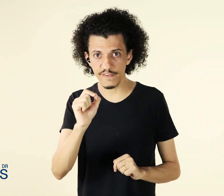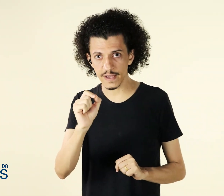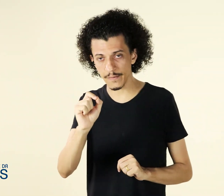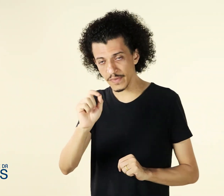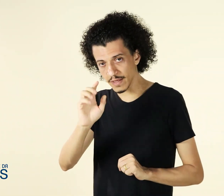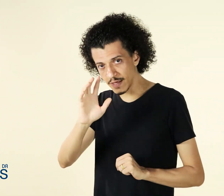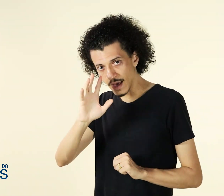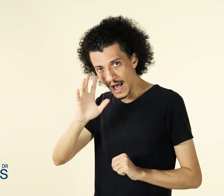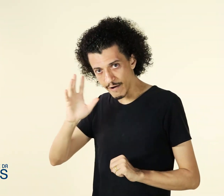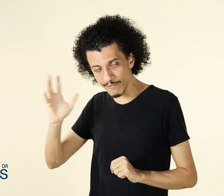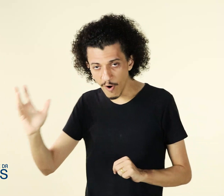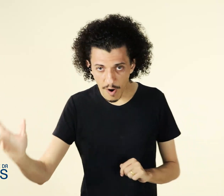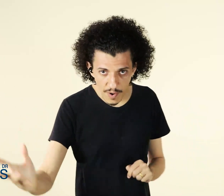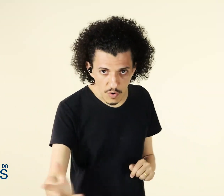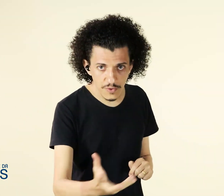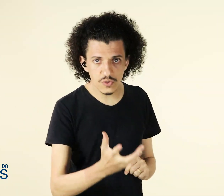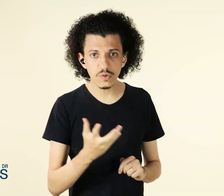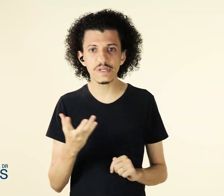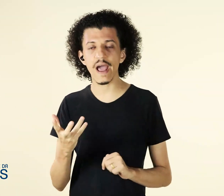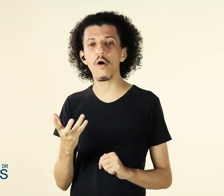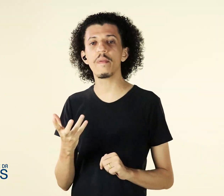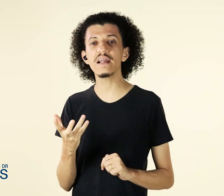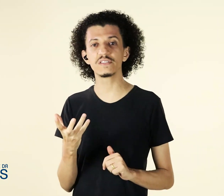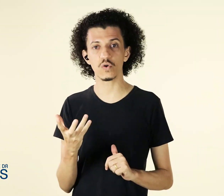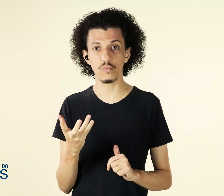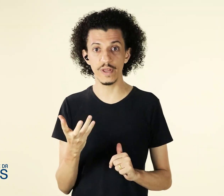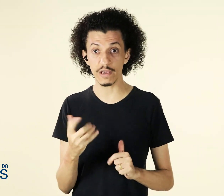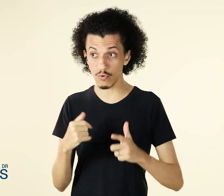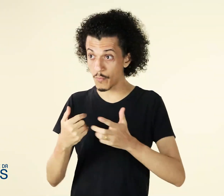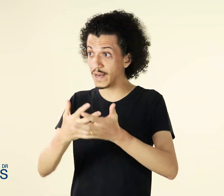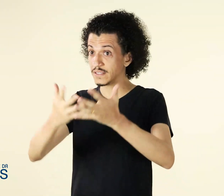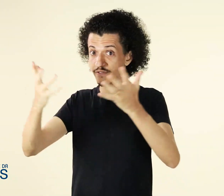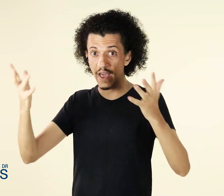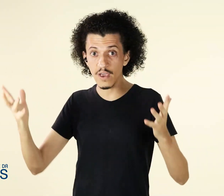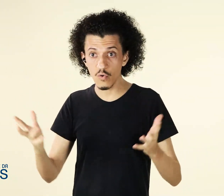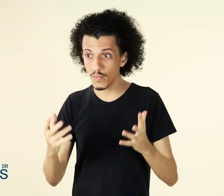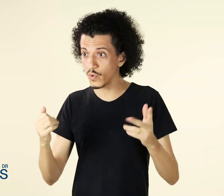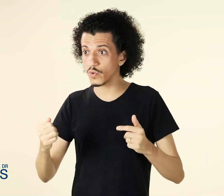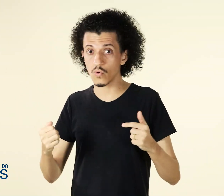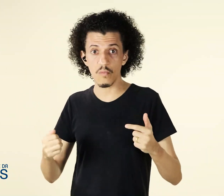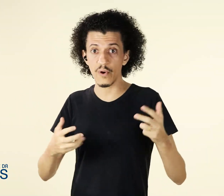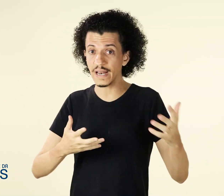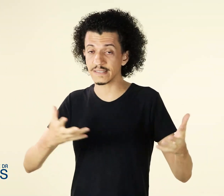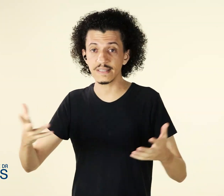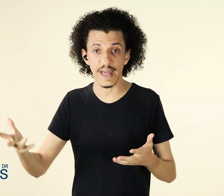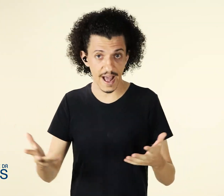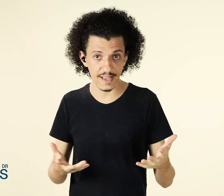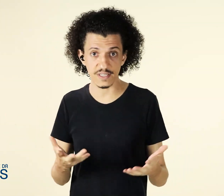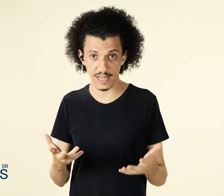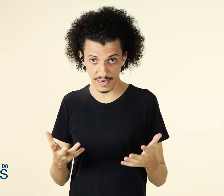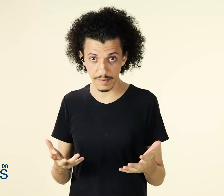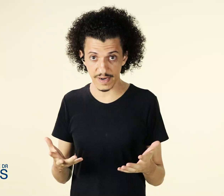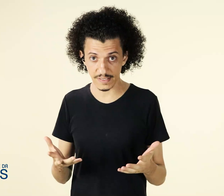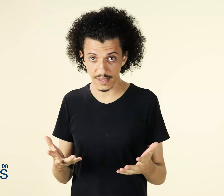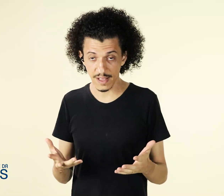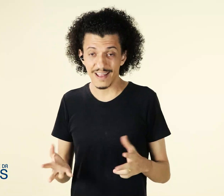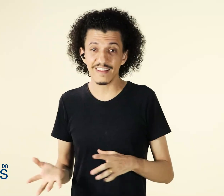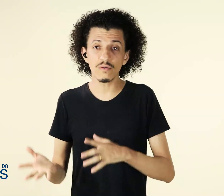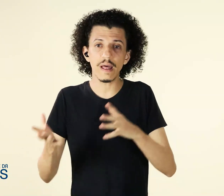significa que a forma como os surdos realmente se comunicam, como eles veem o mundo, como eles interagem na Libras, não